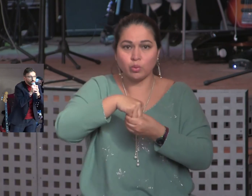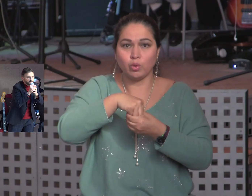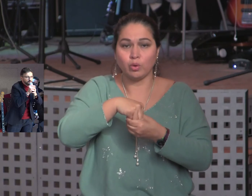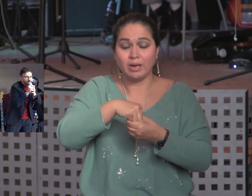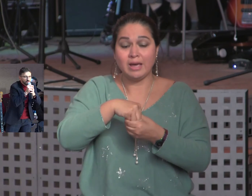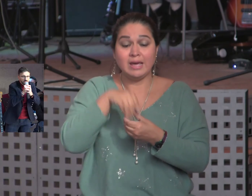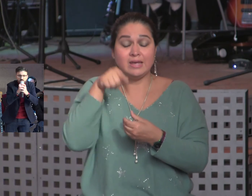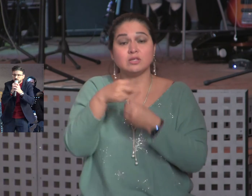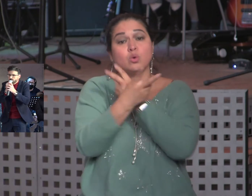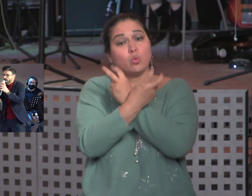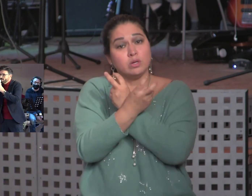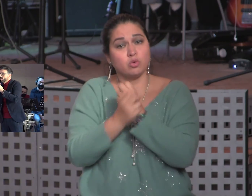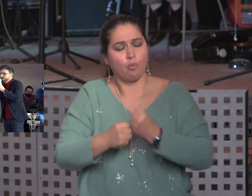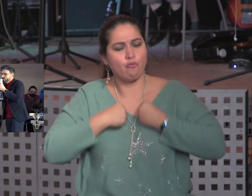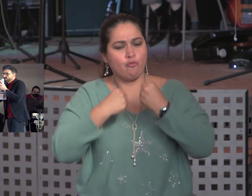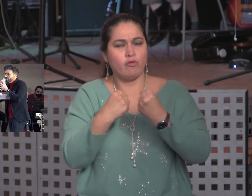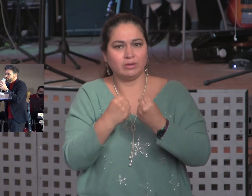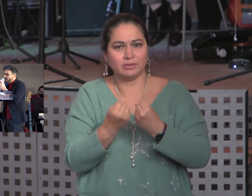cree cuerpo